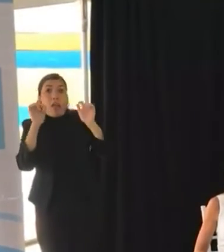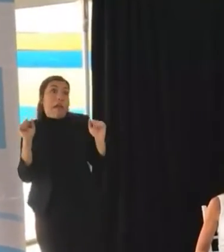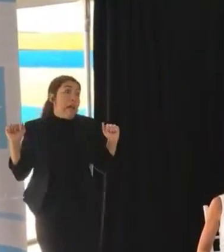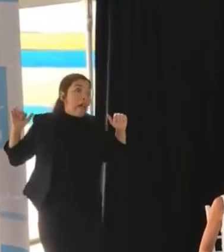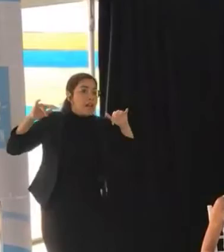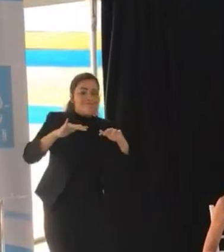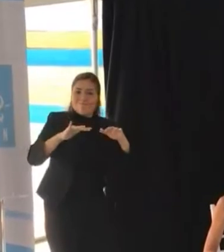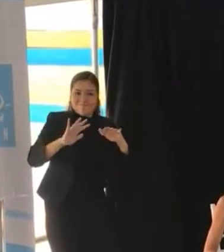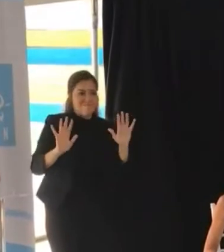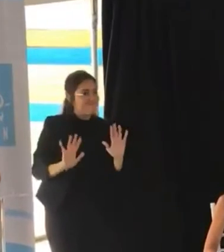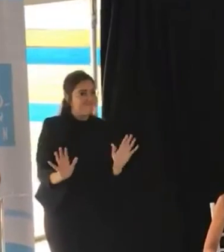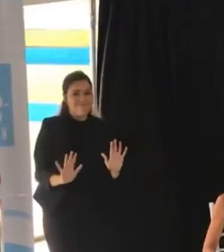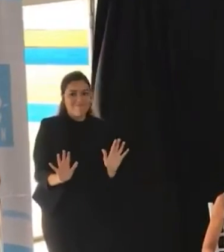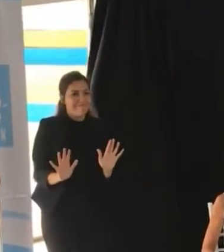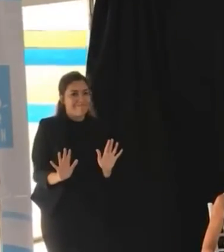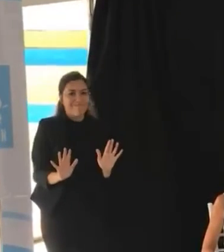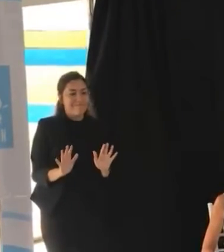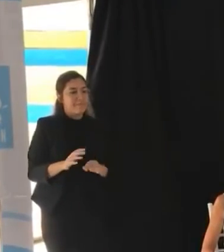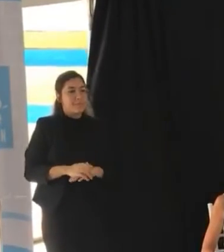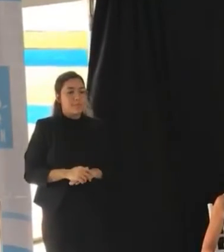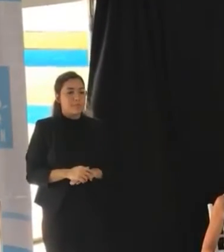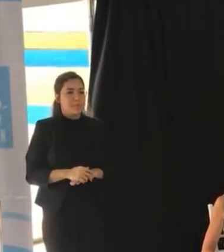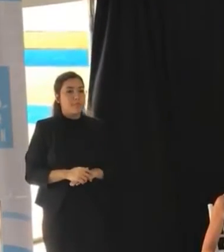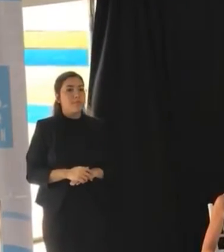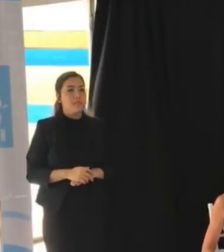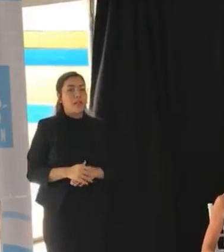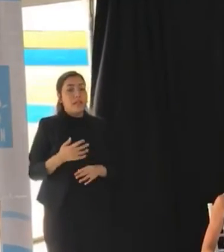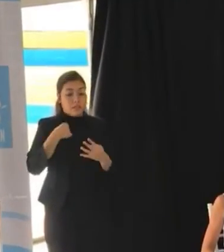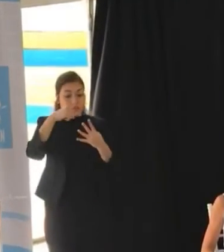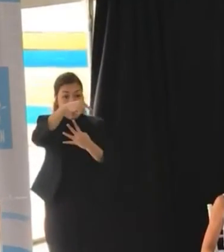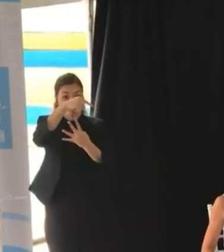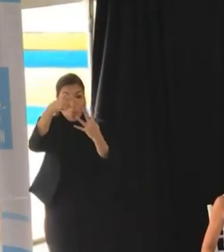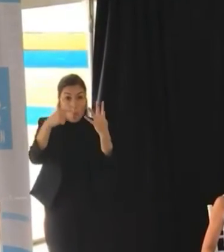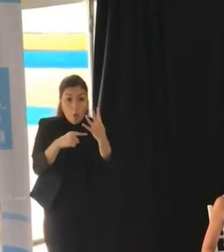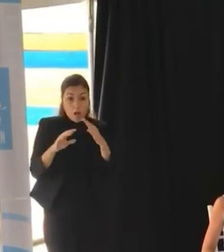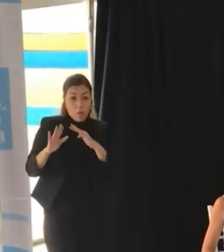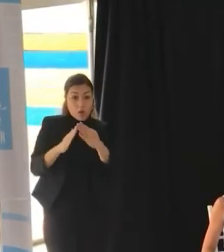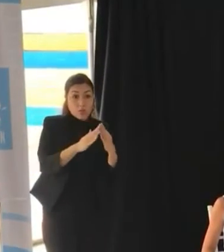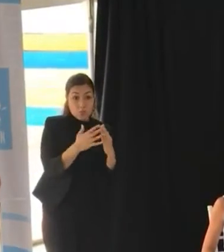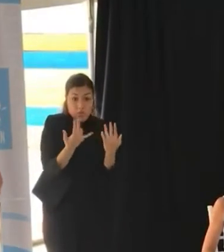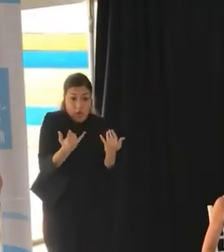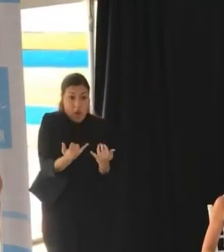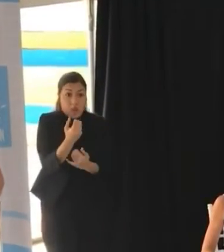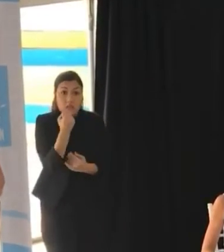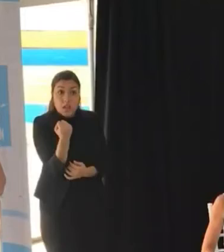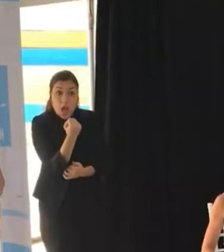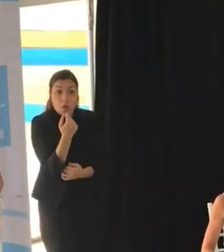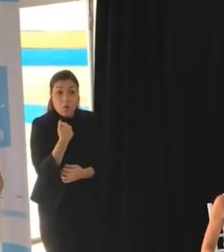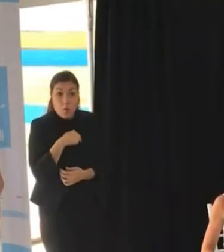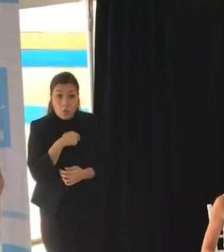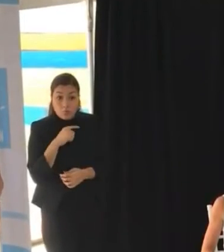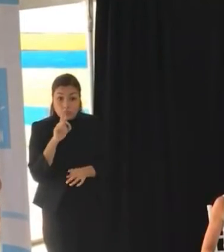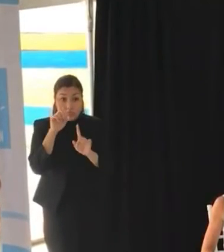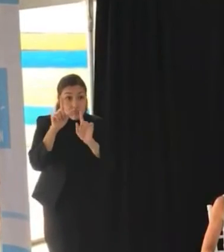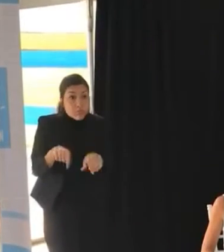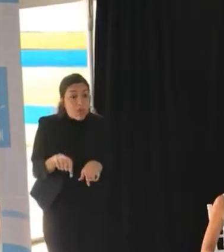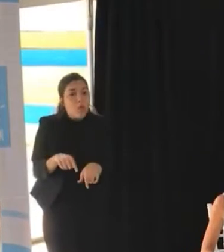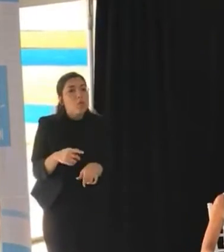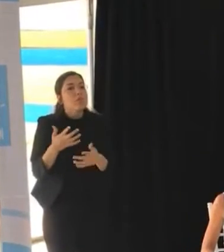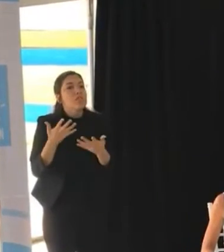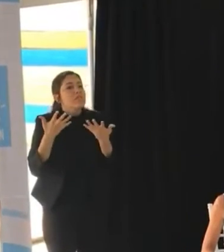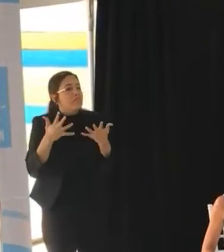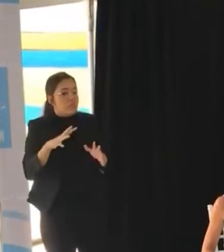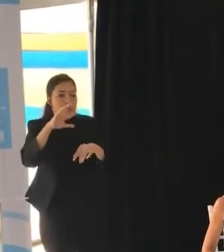parte de lo que no se ha dicho es que en estos 4 municipios que vamos a estar este sábado ya están concretadas las citas de las